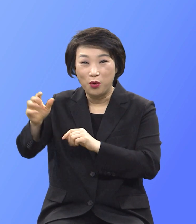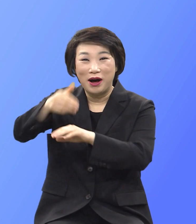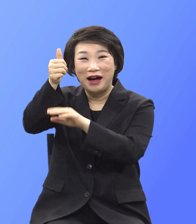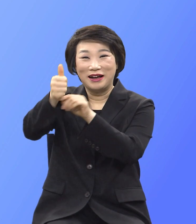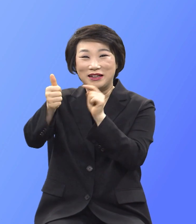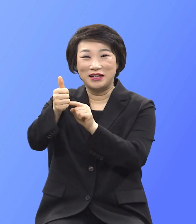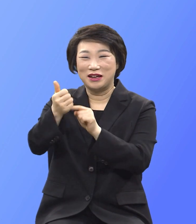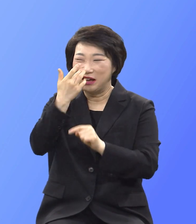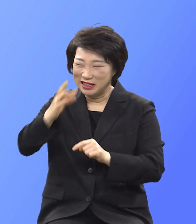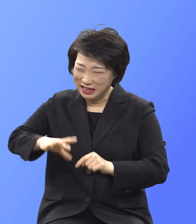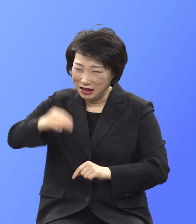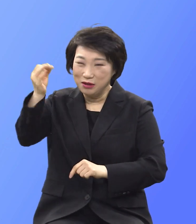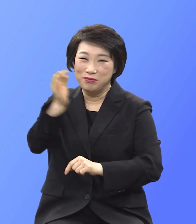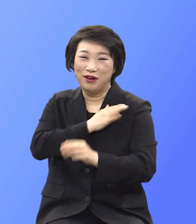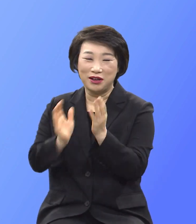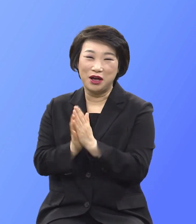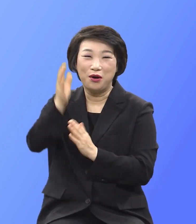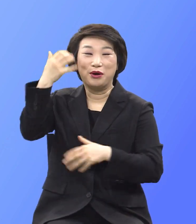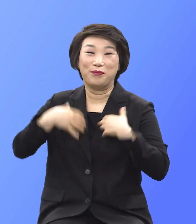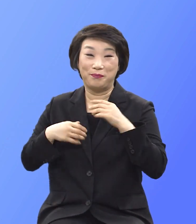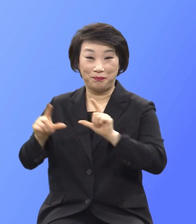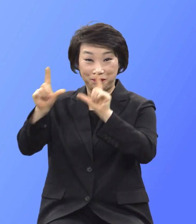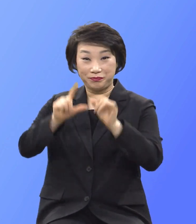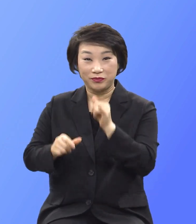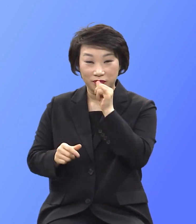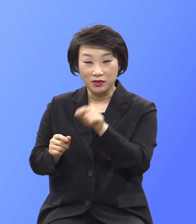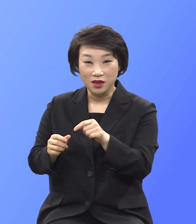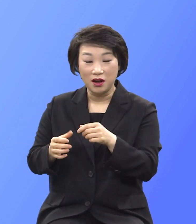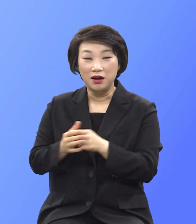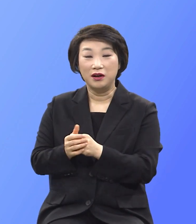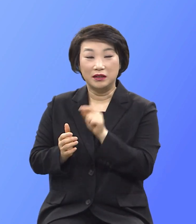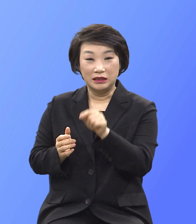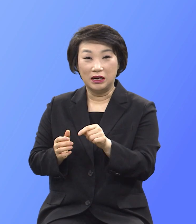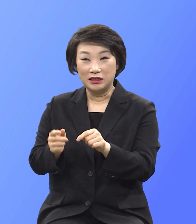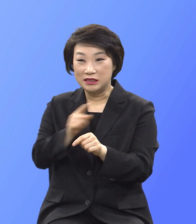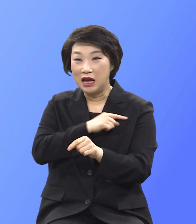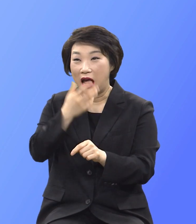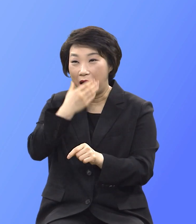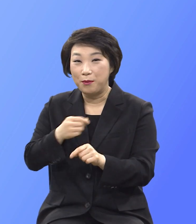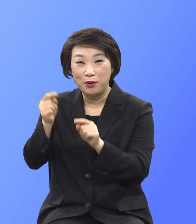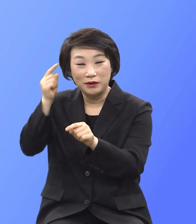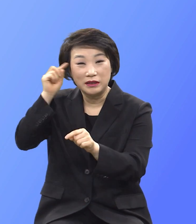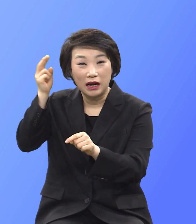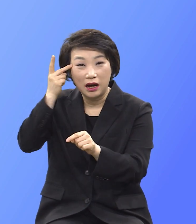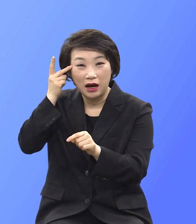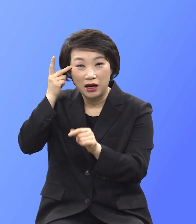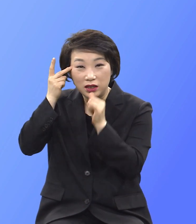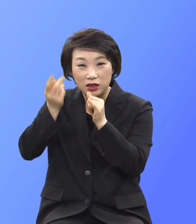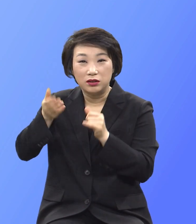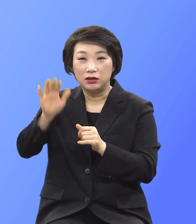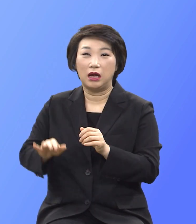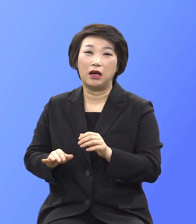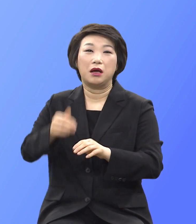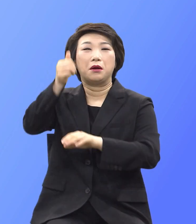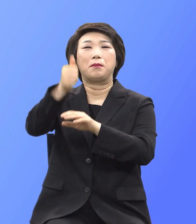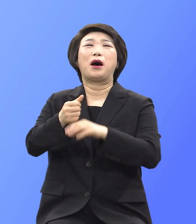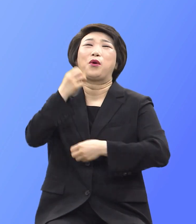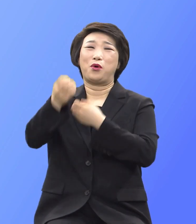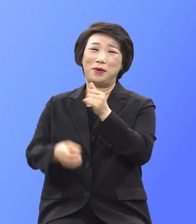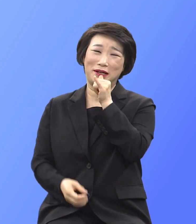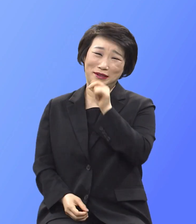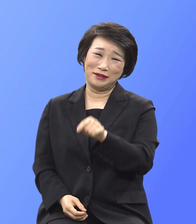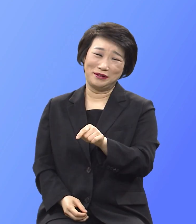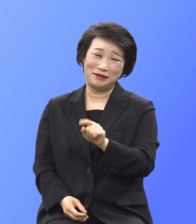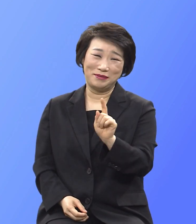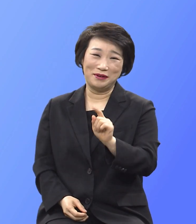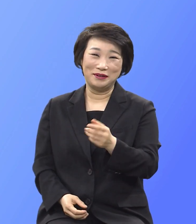누리고 그가 정욕을 불태우고 그것이 가장 행복인 양 찾아봤지만 그러나